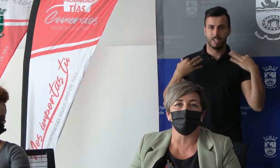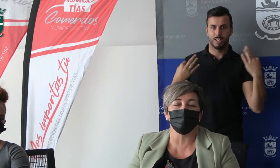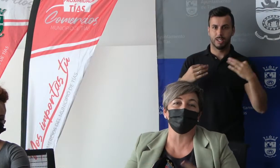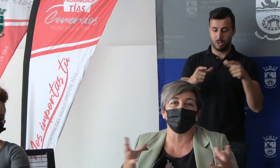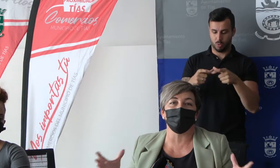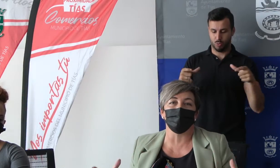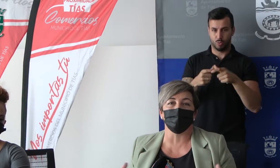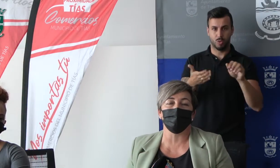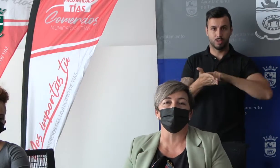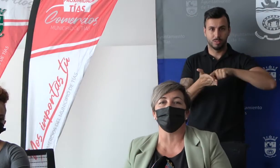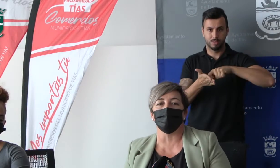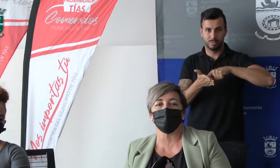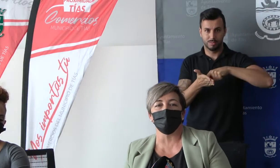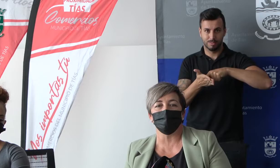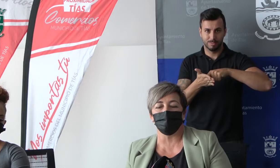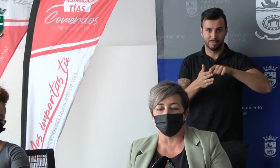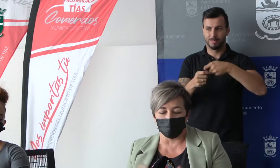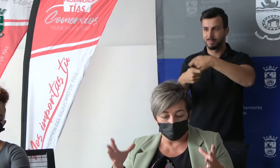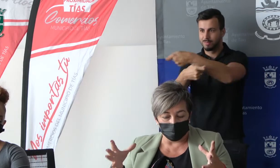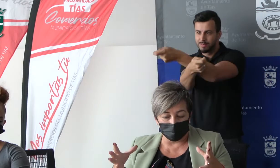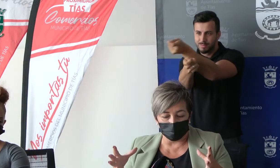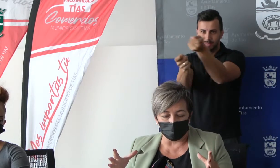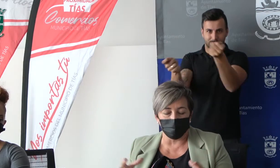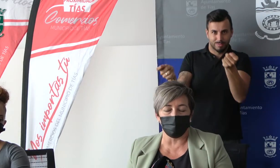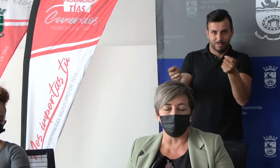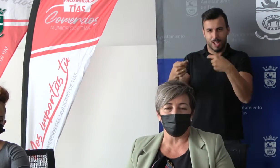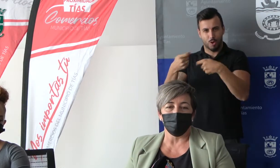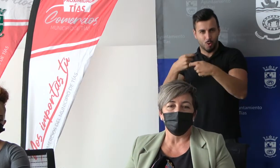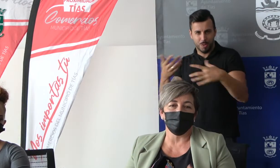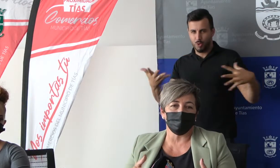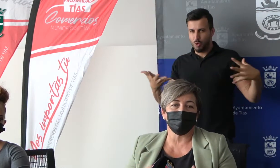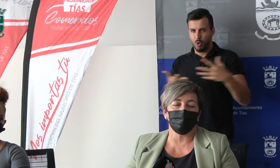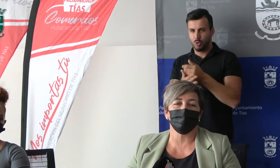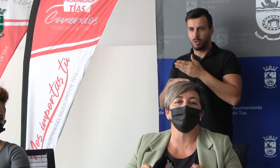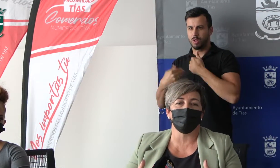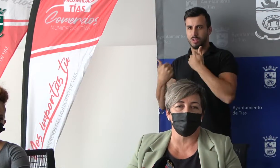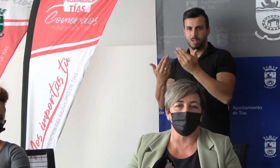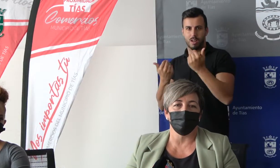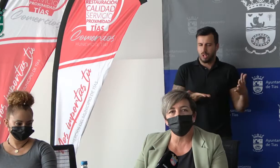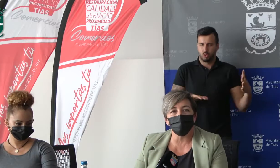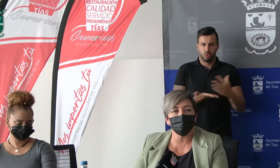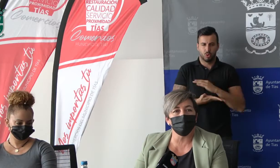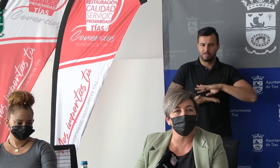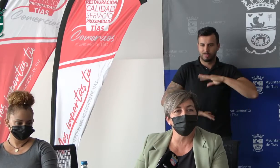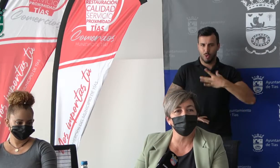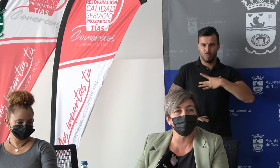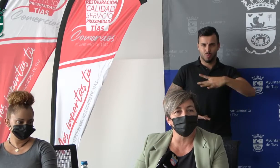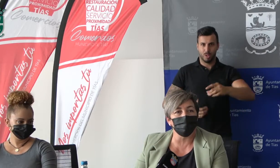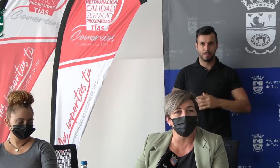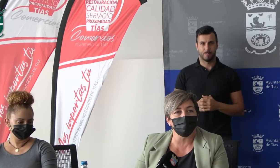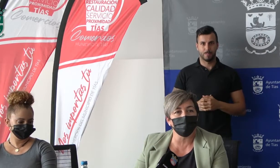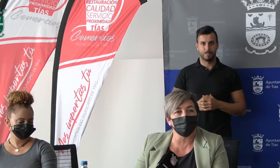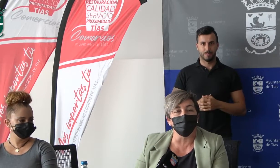donde repartirán a través de todos los comercios del municipio de lo que es el casco de TIA y esos rascas llevan unos premios. Tenemos también lo